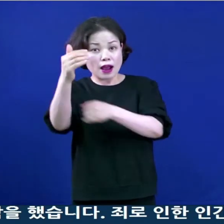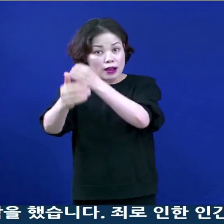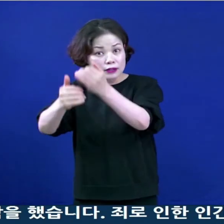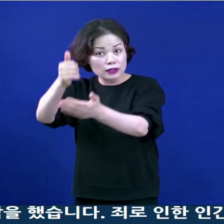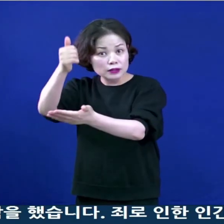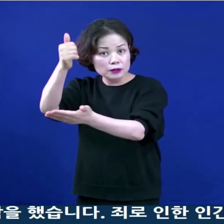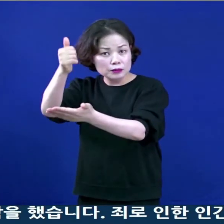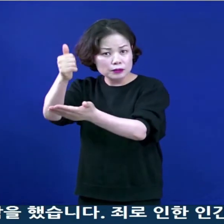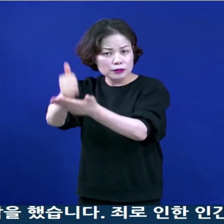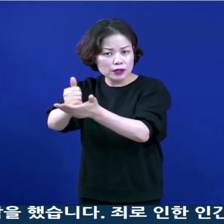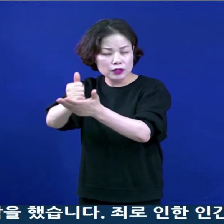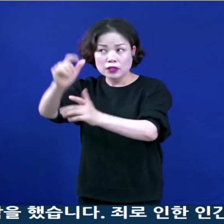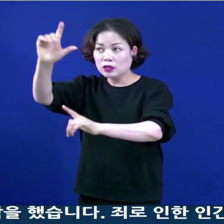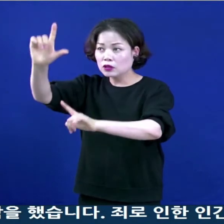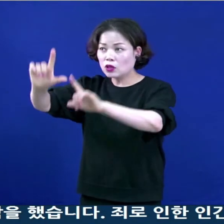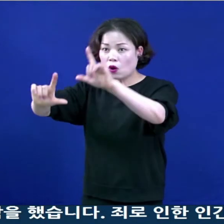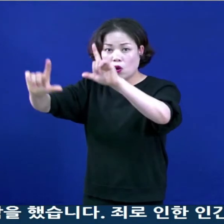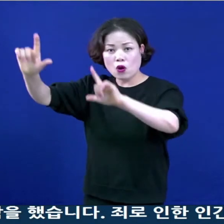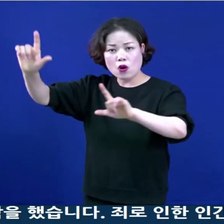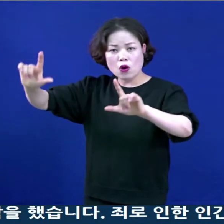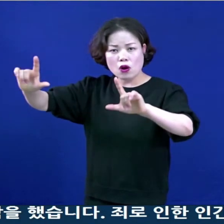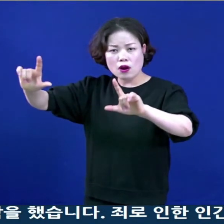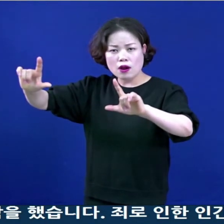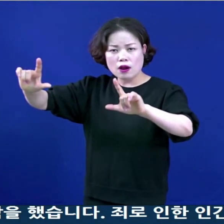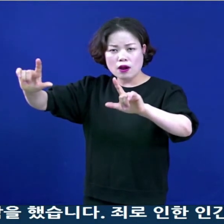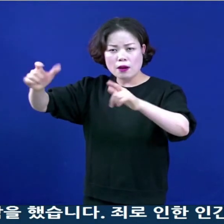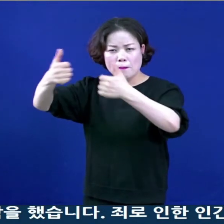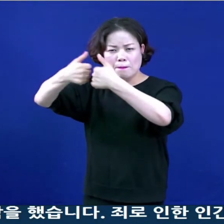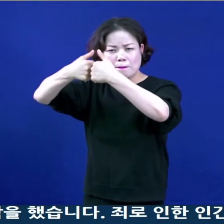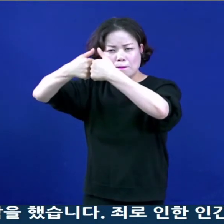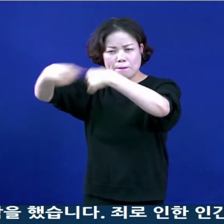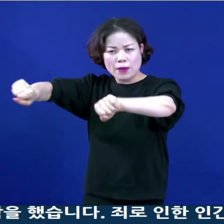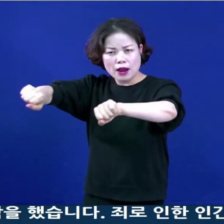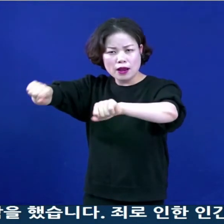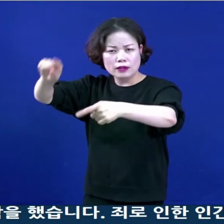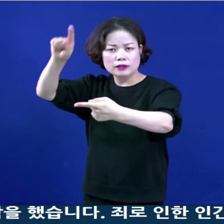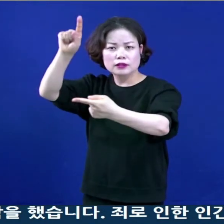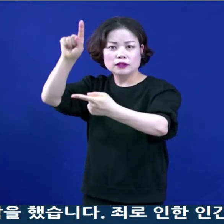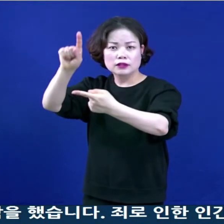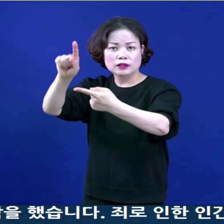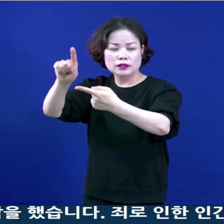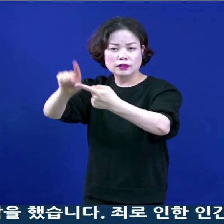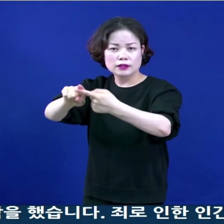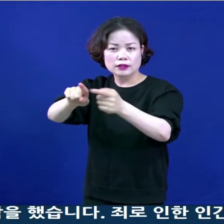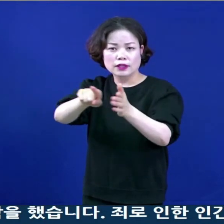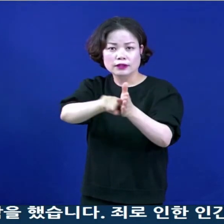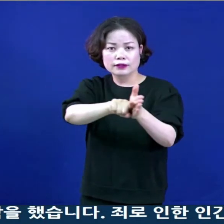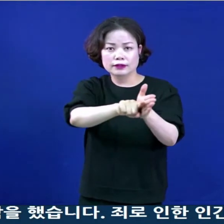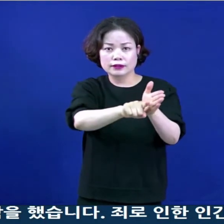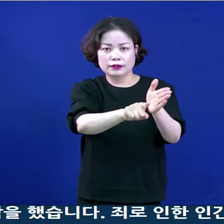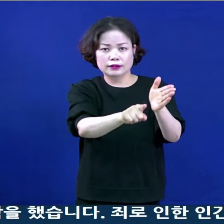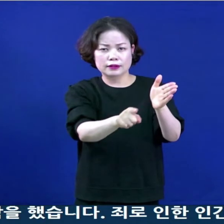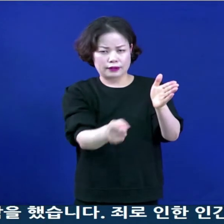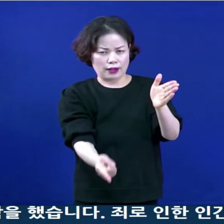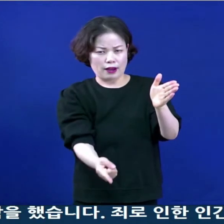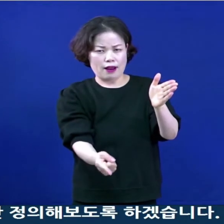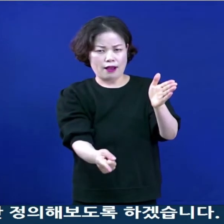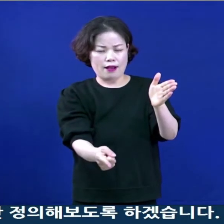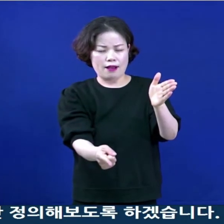하나님의 형상이 파괴되어지는 것을 타락이라고 말할 수 있습니다.